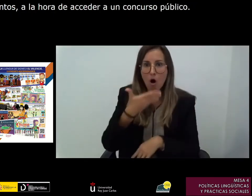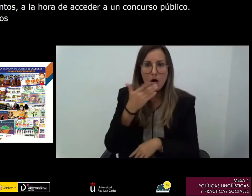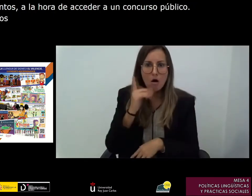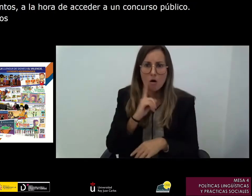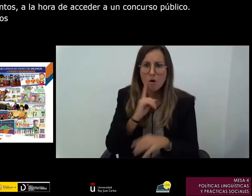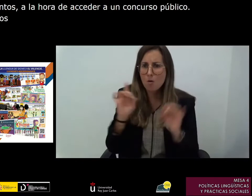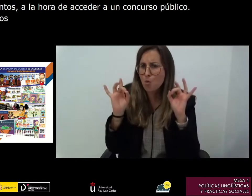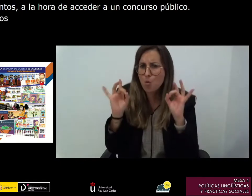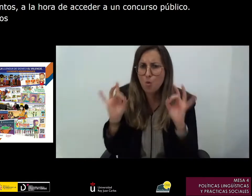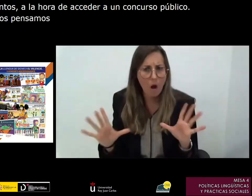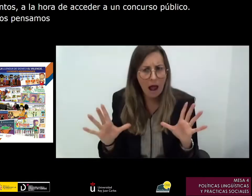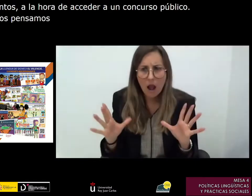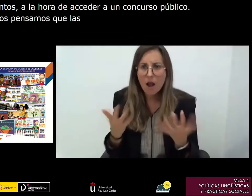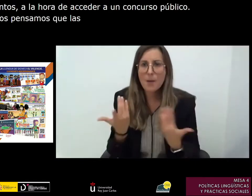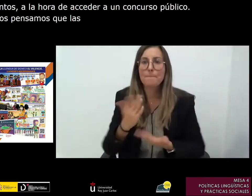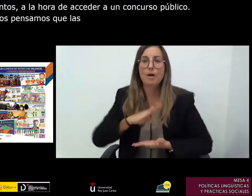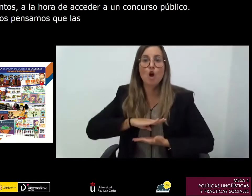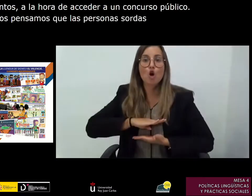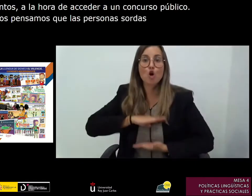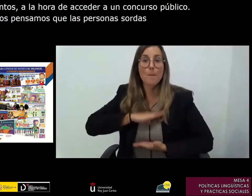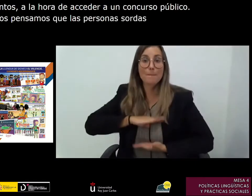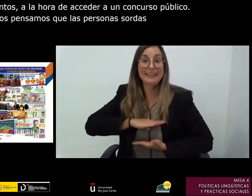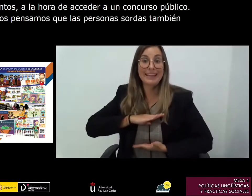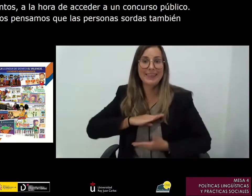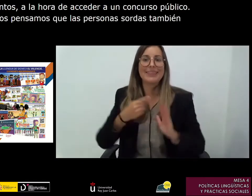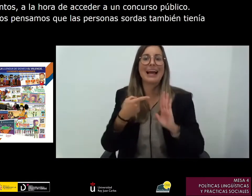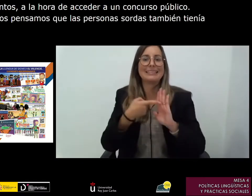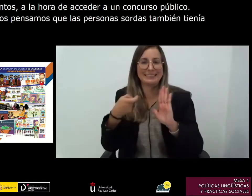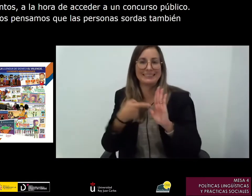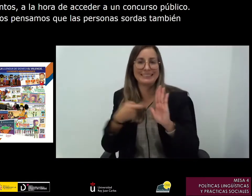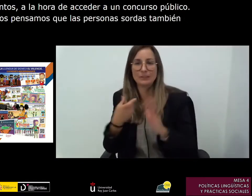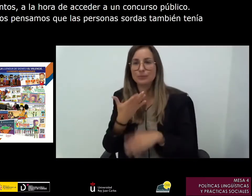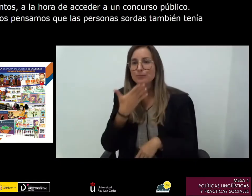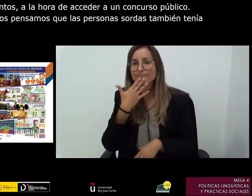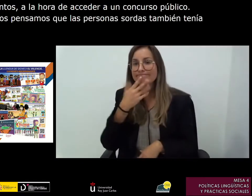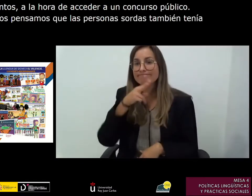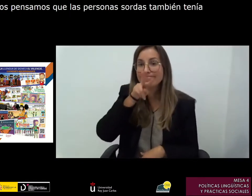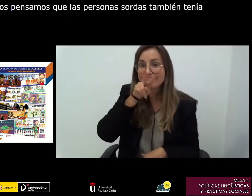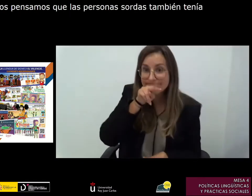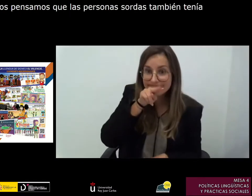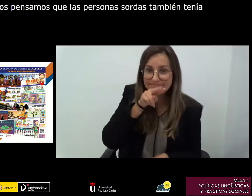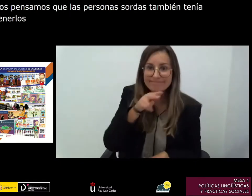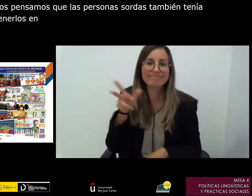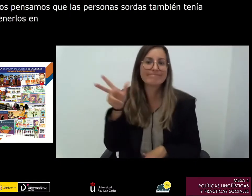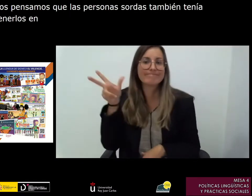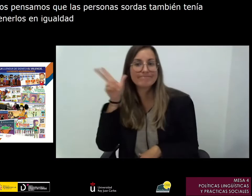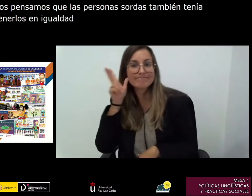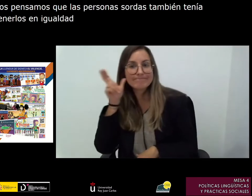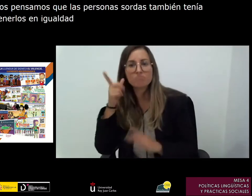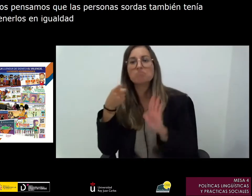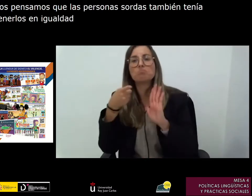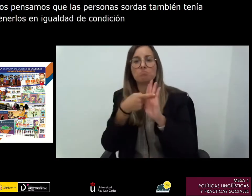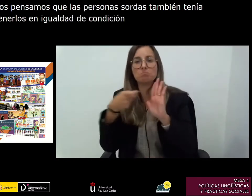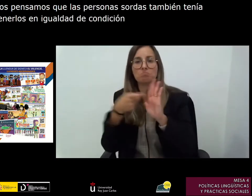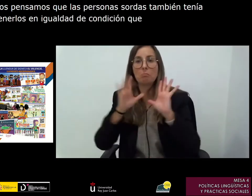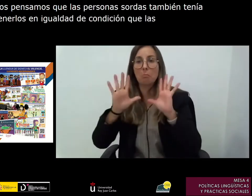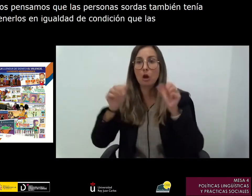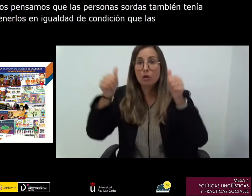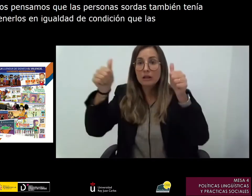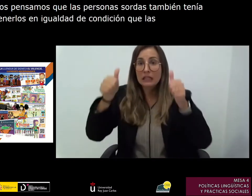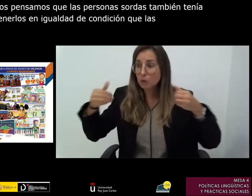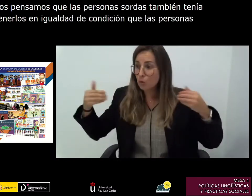tenerlos en igualdad de condiciones que las personas oyentes. Por eso colaboramos con la Junta para que, por ejemplo, la